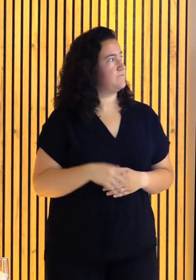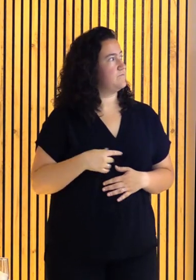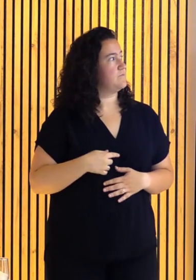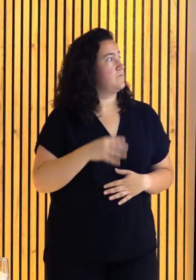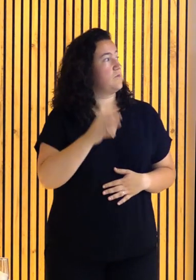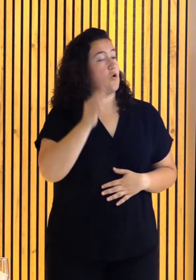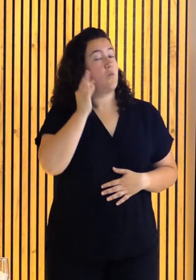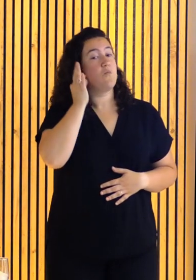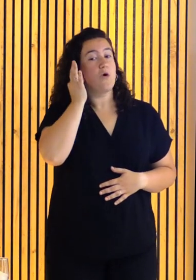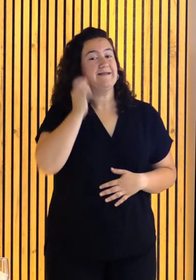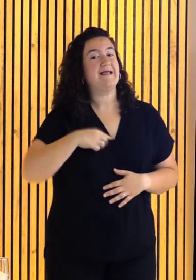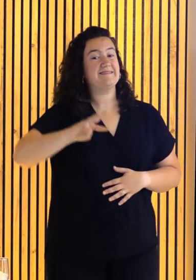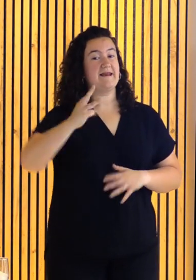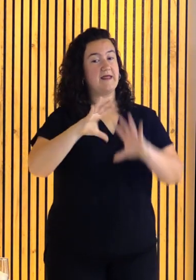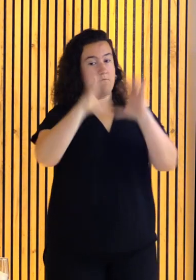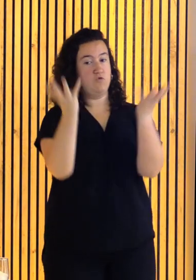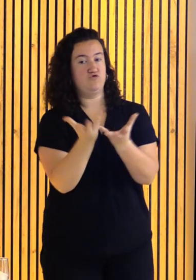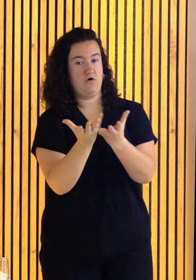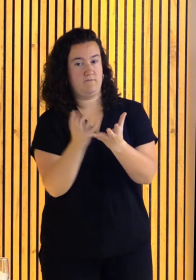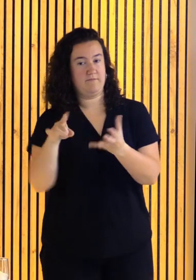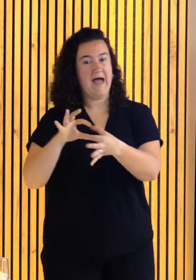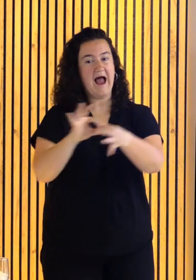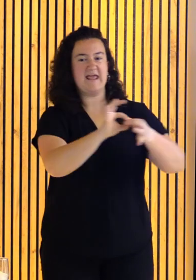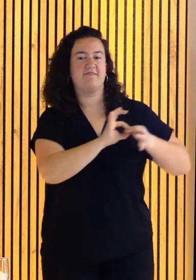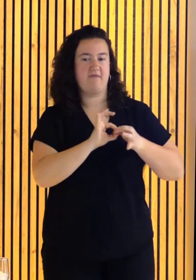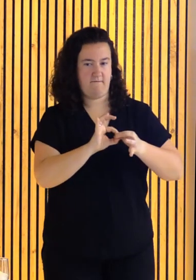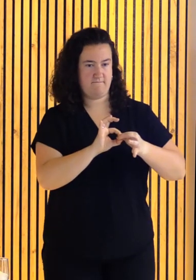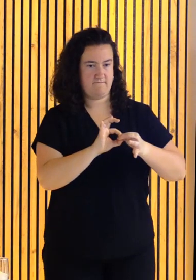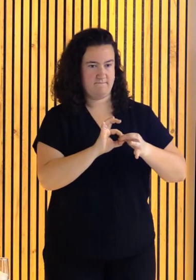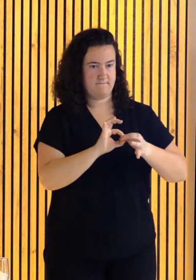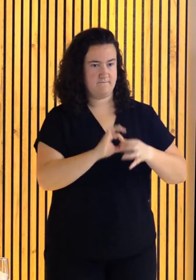emakumeen aliantzak izenekoak banatu zuen eta